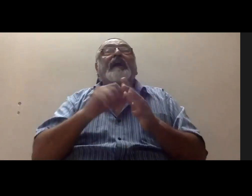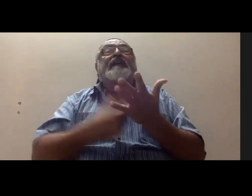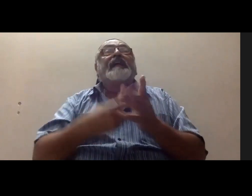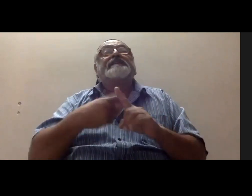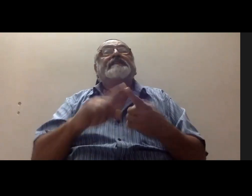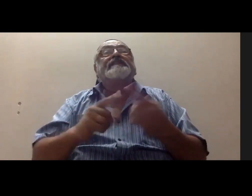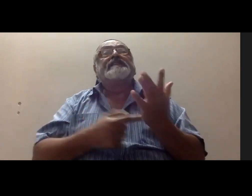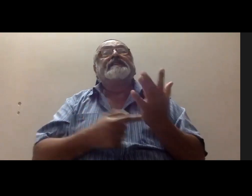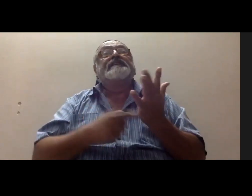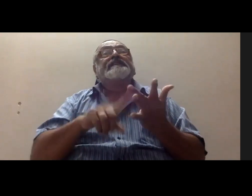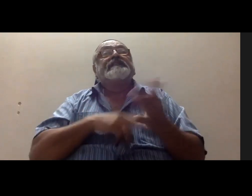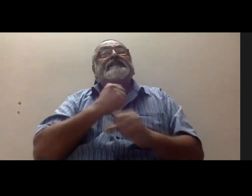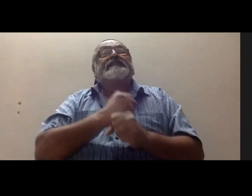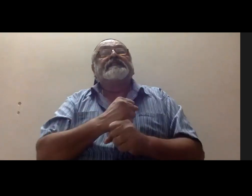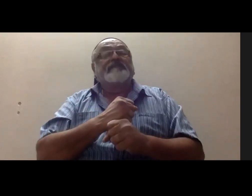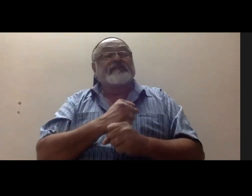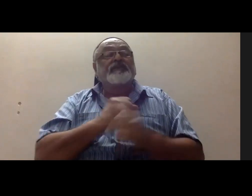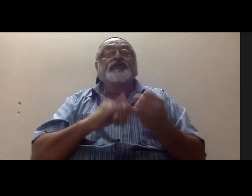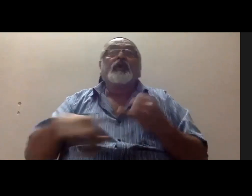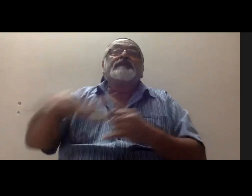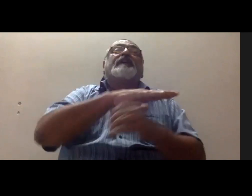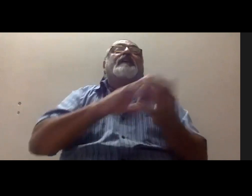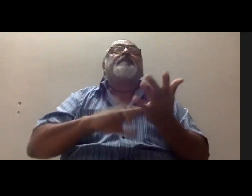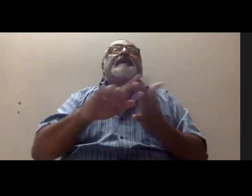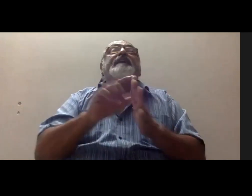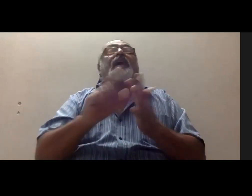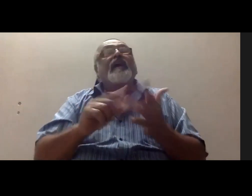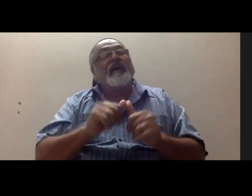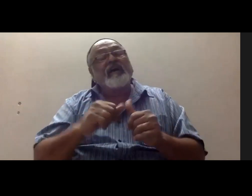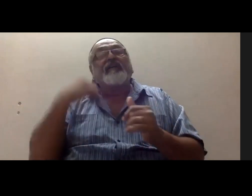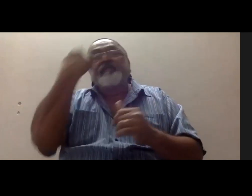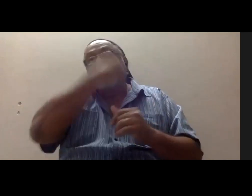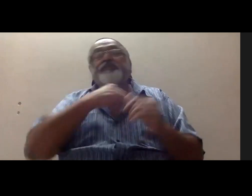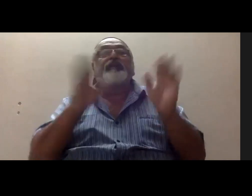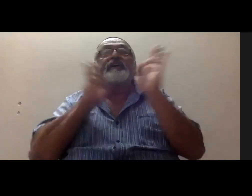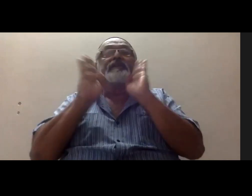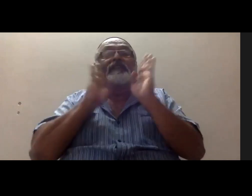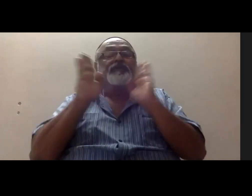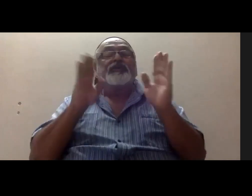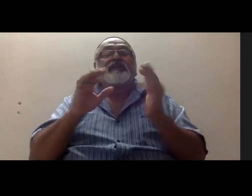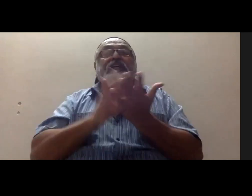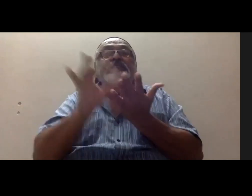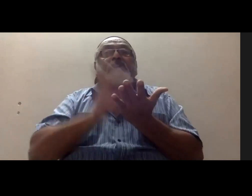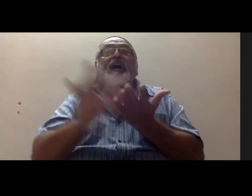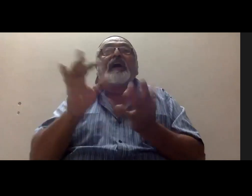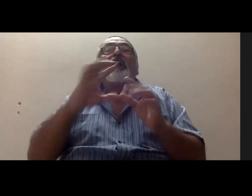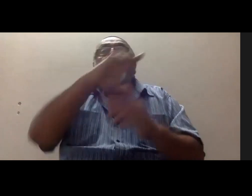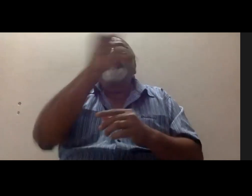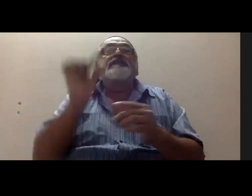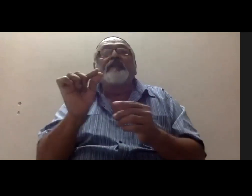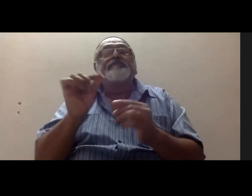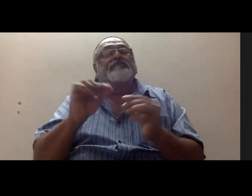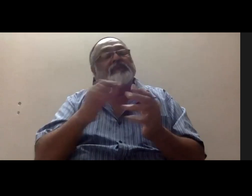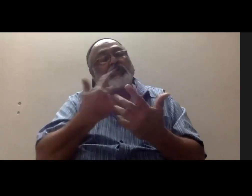है पूरा सोशल मीडिया थ्रू है, फेसबुक, इंस्टा, व्हाट्सएप, यही इसी ग्रुप में